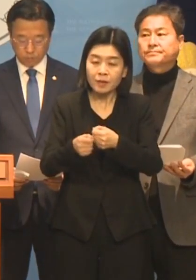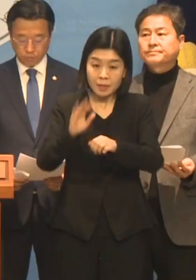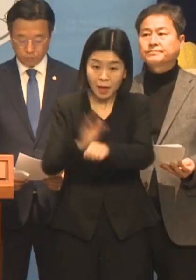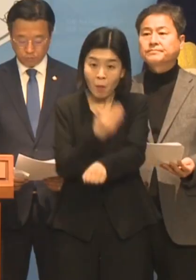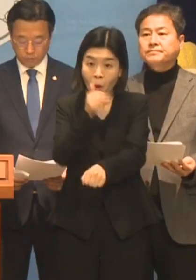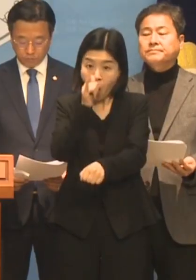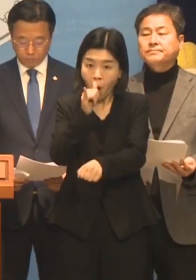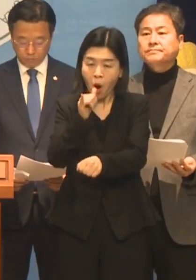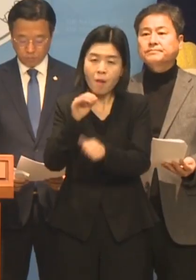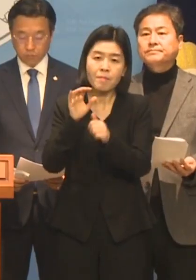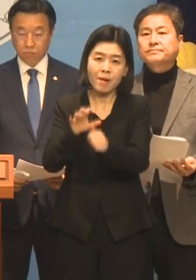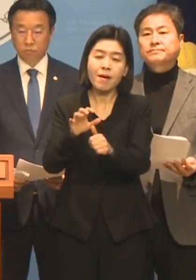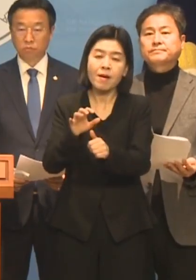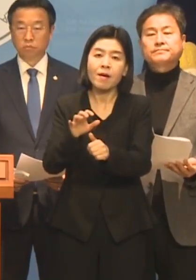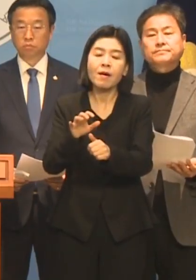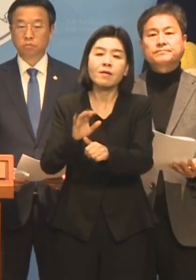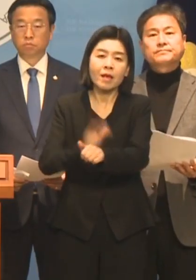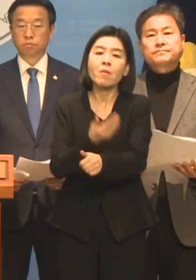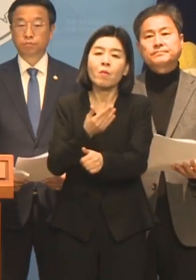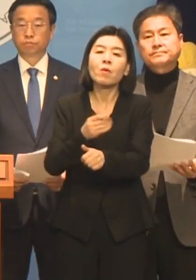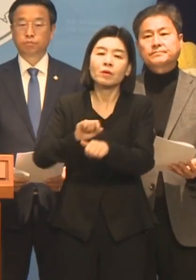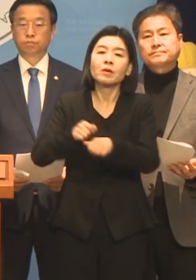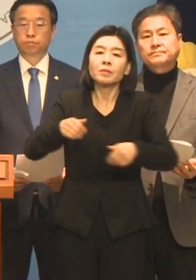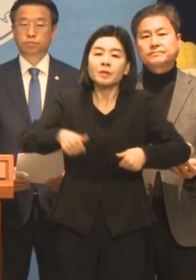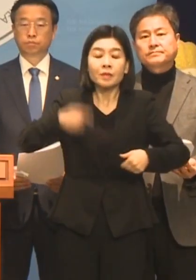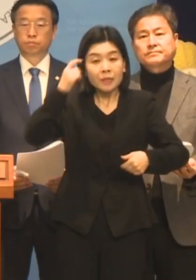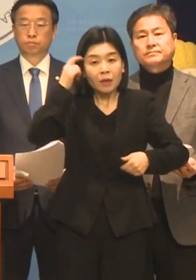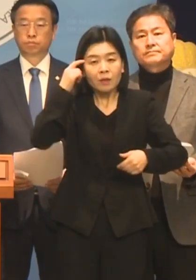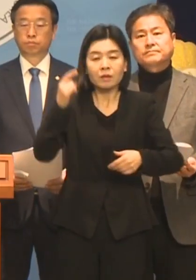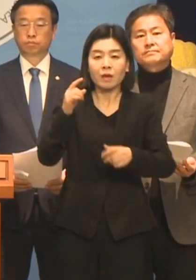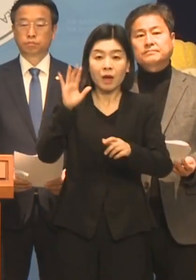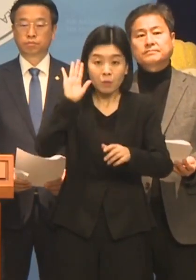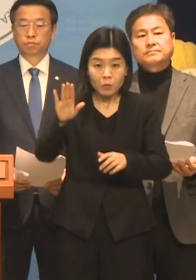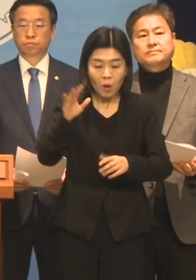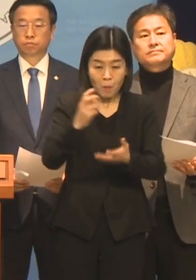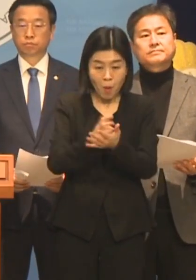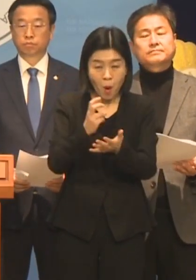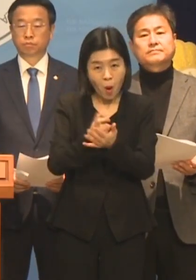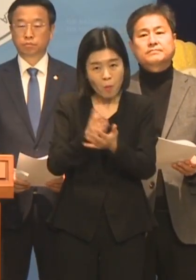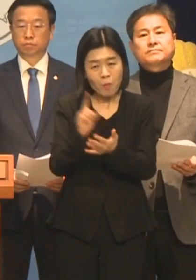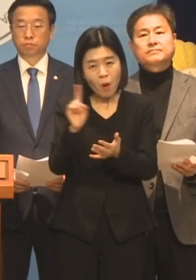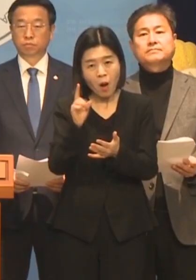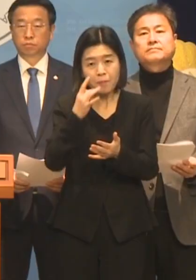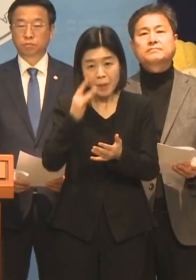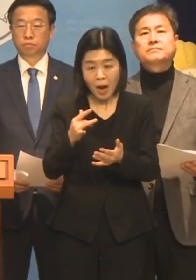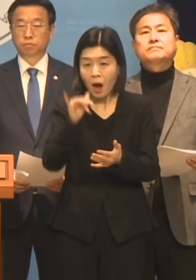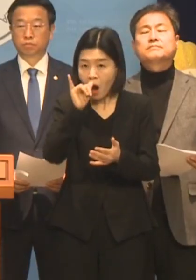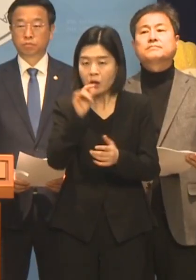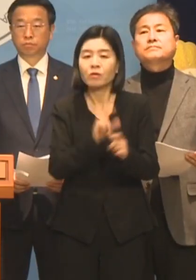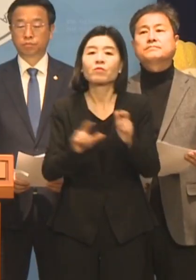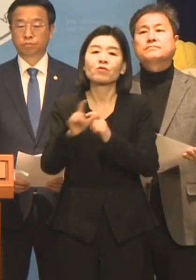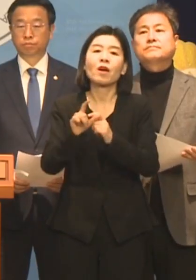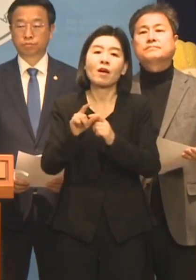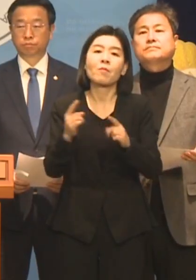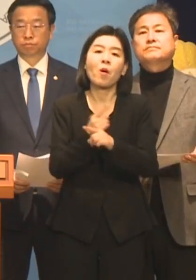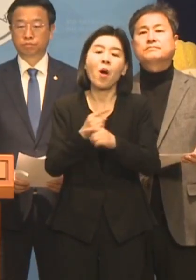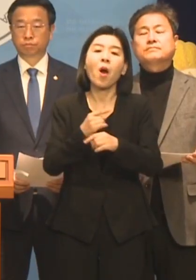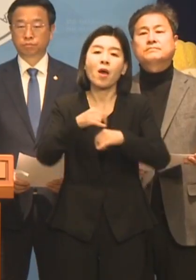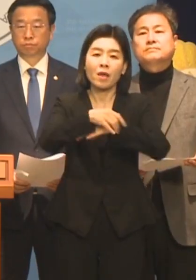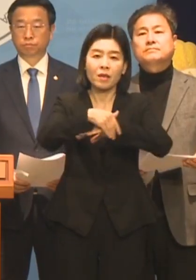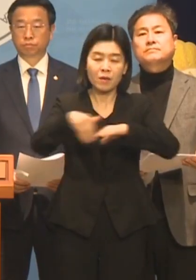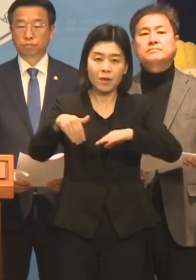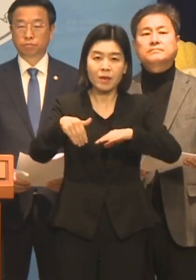법 제도적 미비점이 발견되면 적극적으로 보완해 나가겠습니다. 2025년 4월 3일